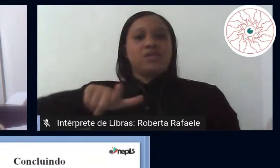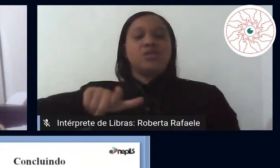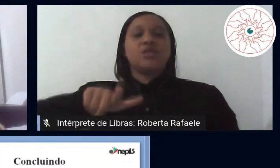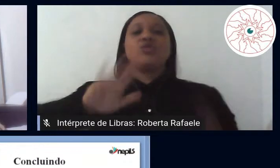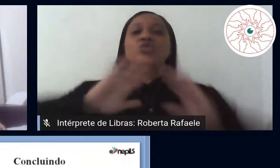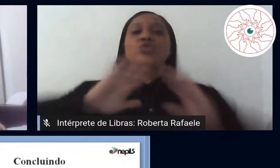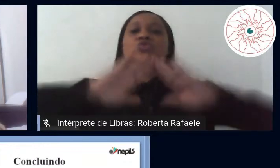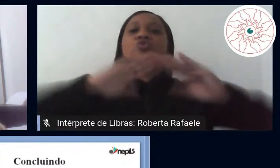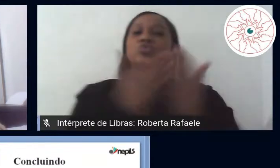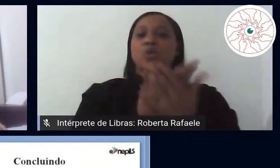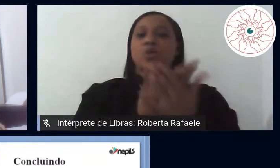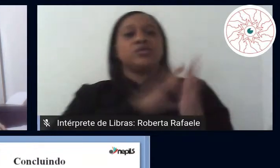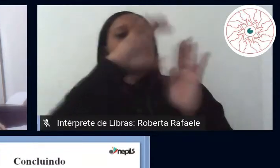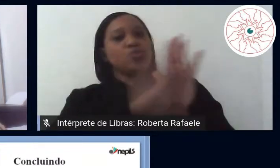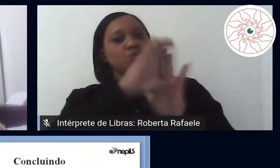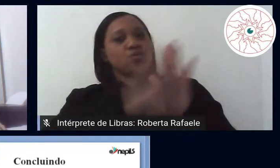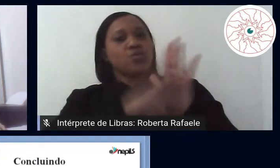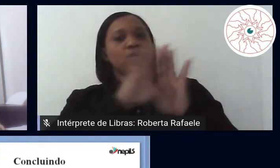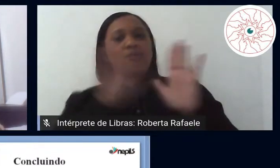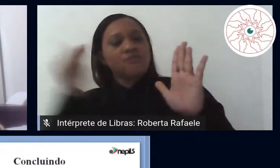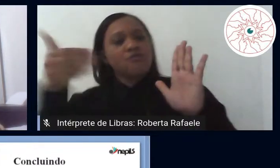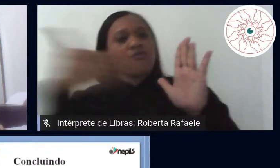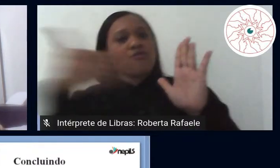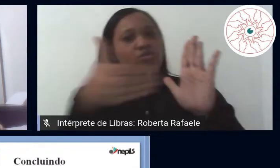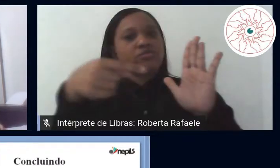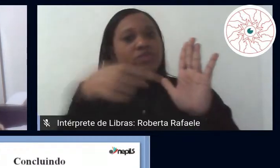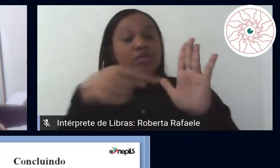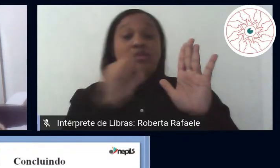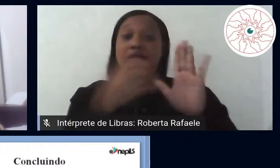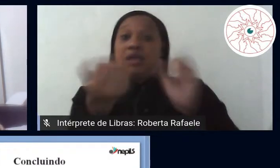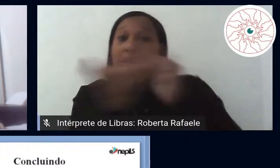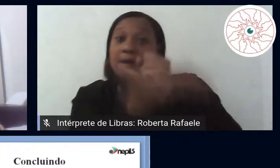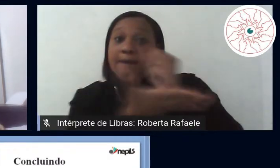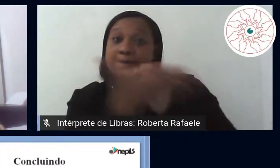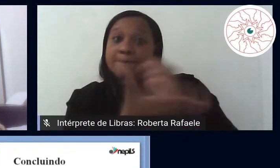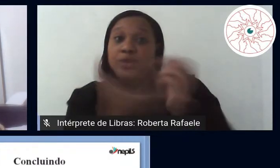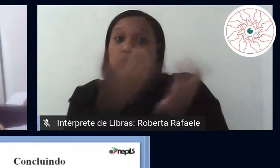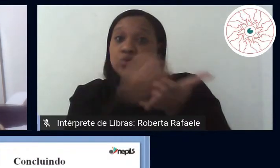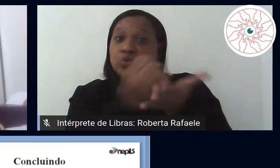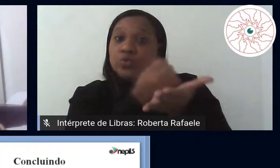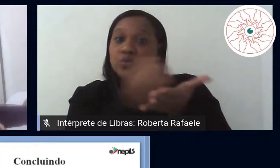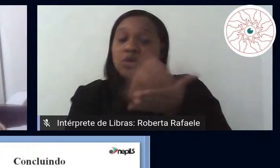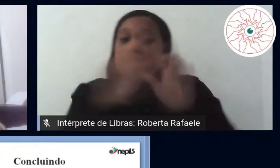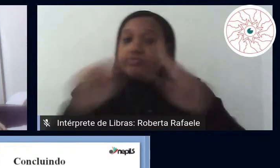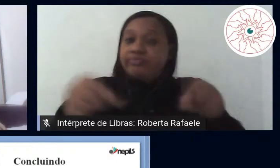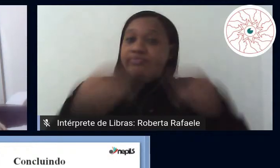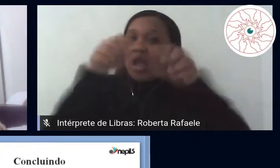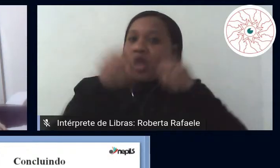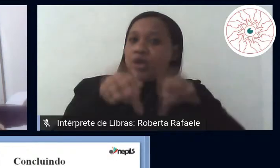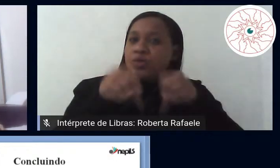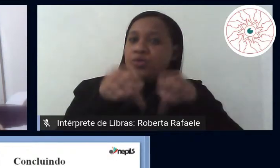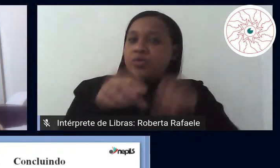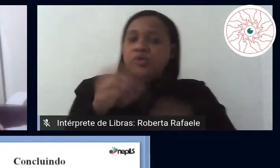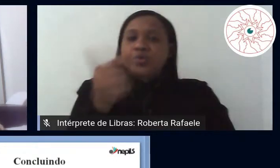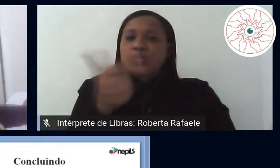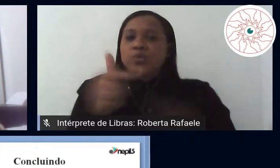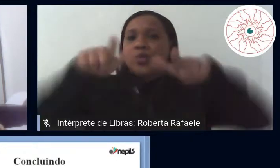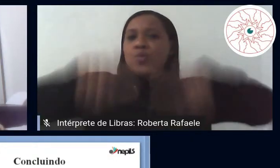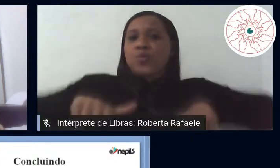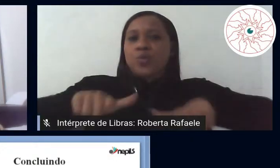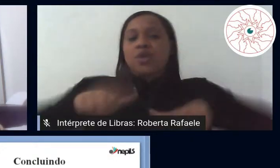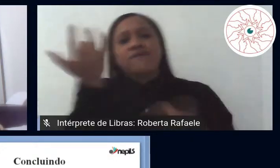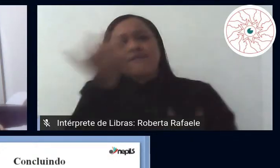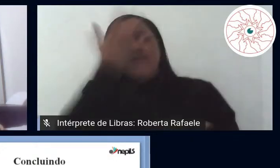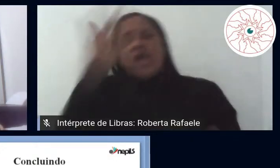currículos voltados a eles. Se na base documento que uniformiza a educação a Libras não tem lugar, é fácil de